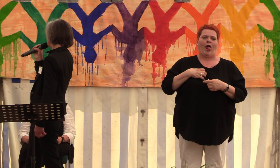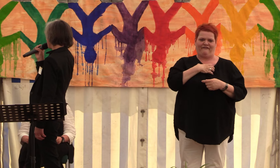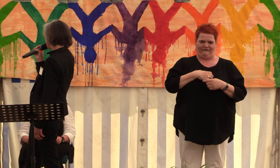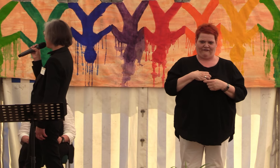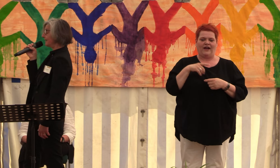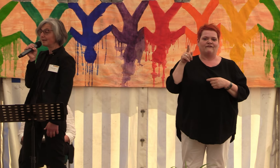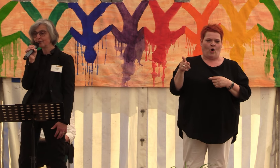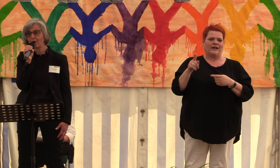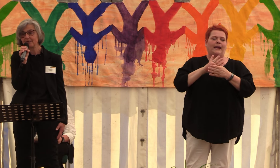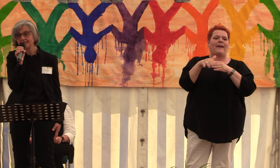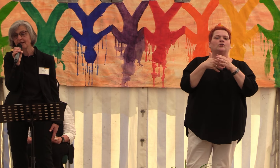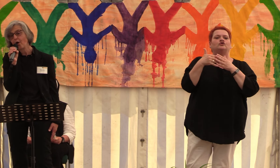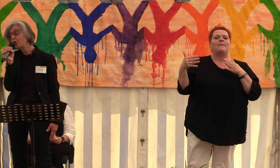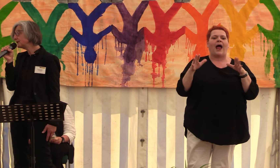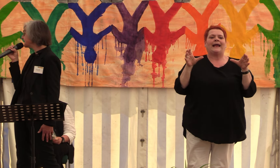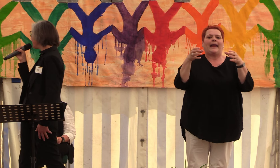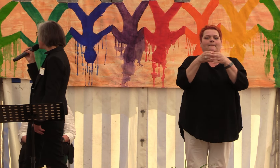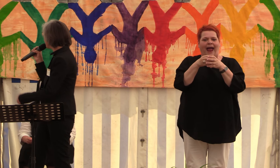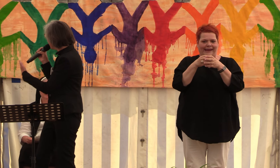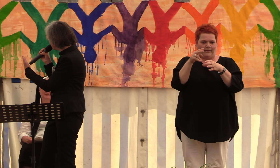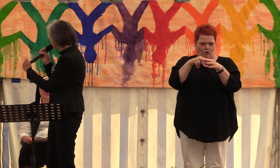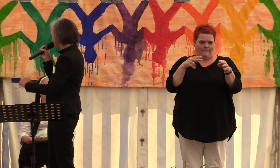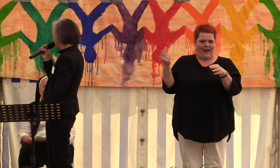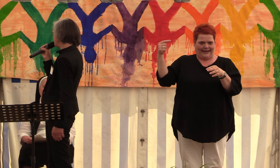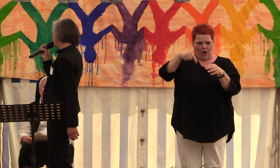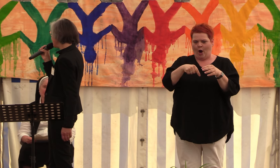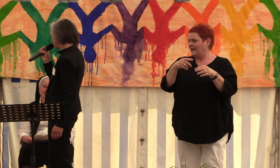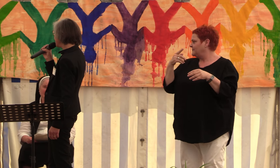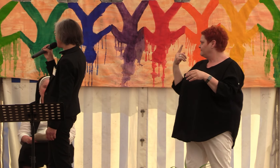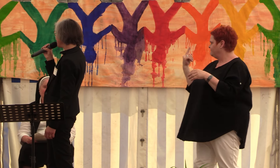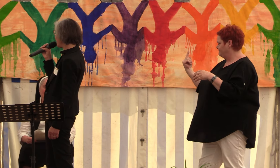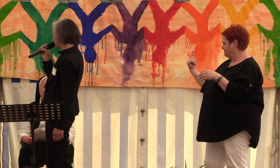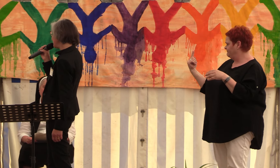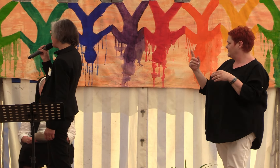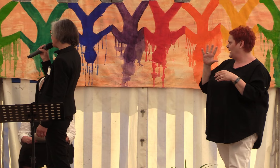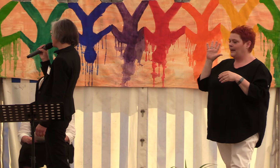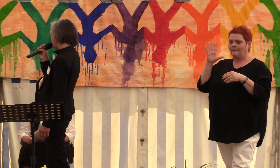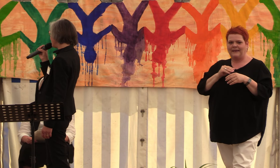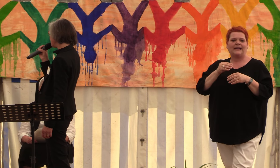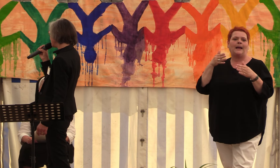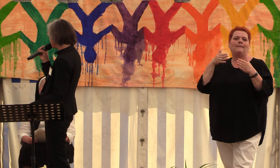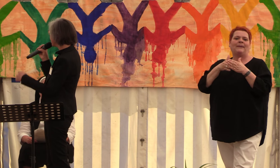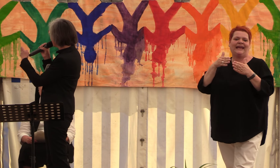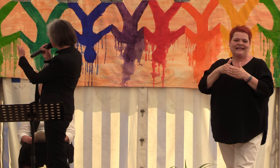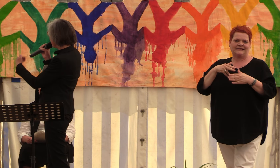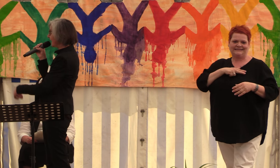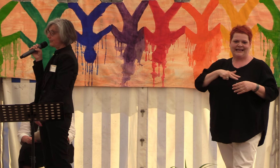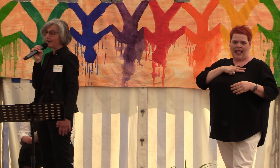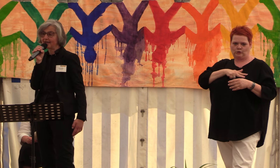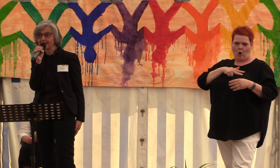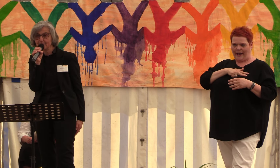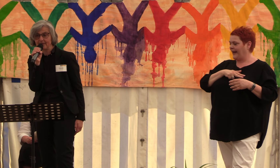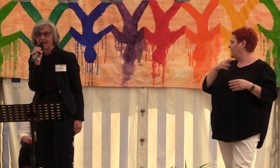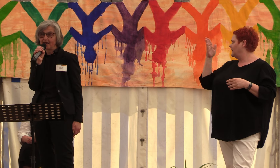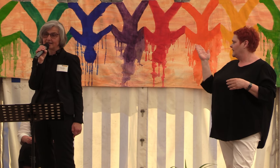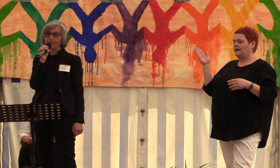gebärdensprachlichen Gemeinde gekommen ist, um zusammen mit dem Behindertenseelsorger der Diözese Auststedt und Herrn